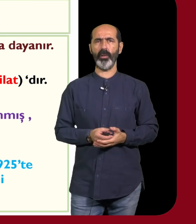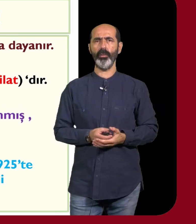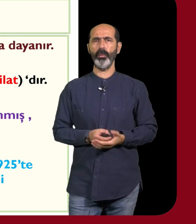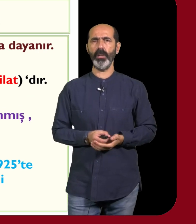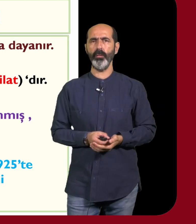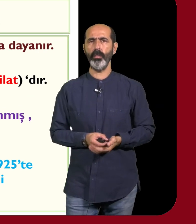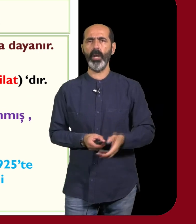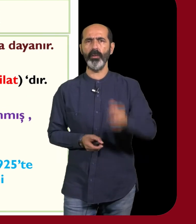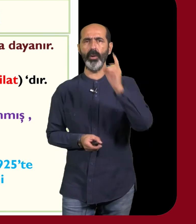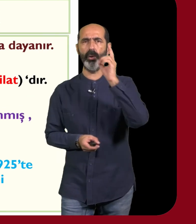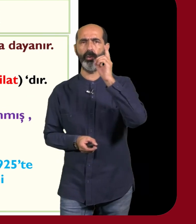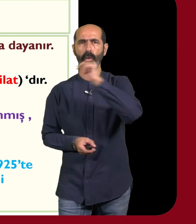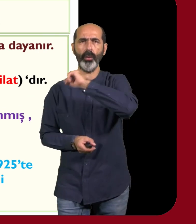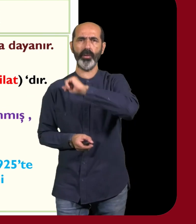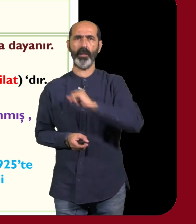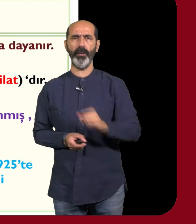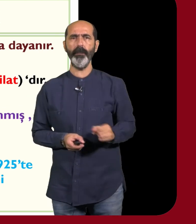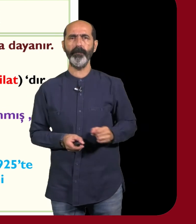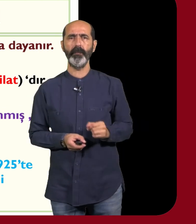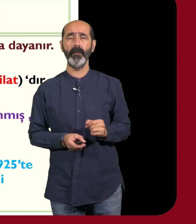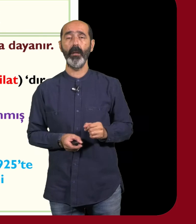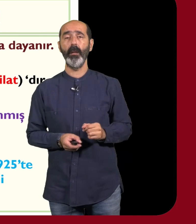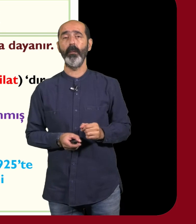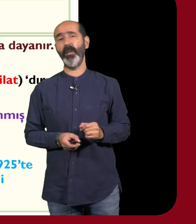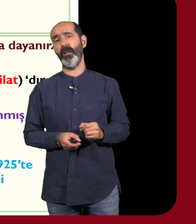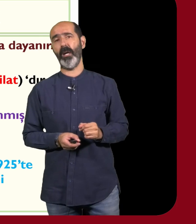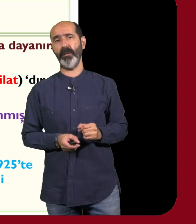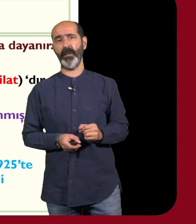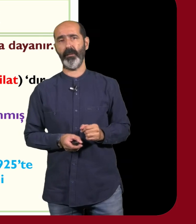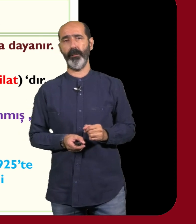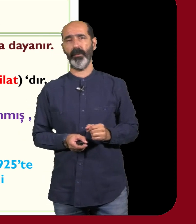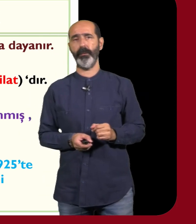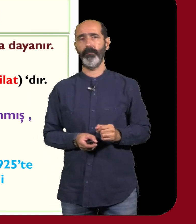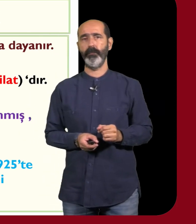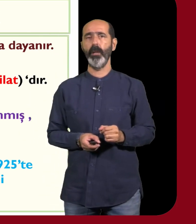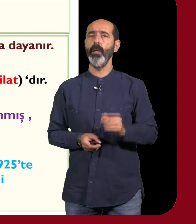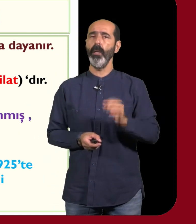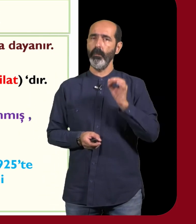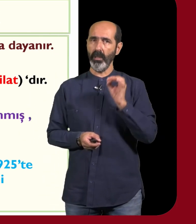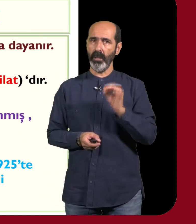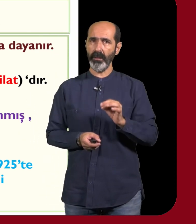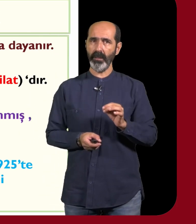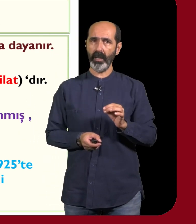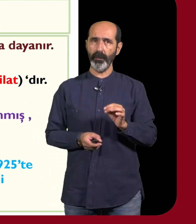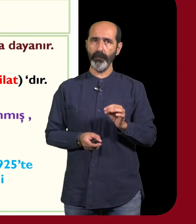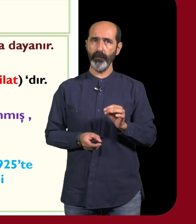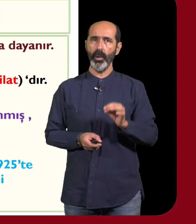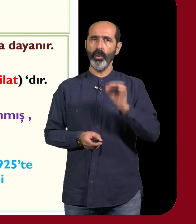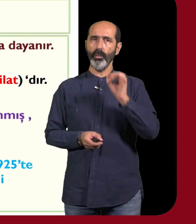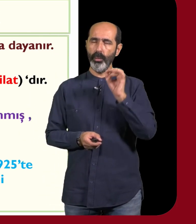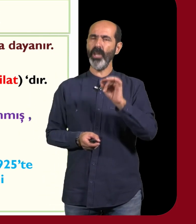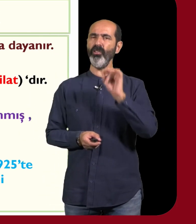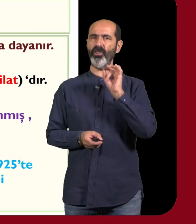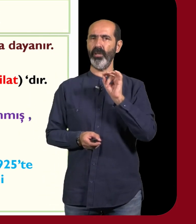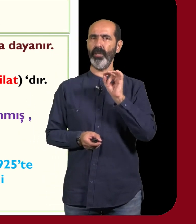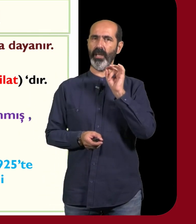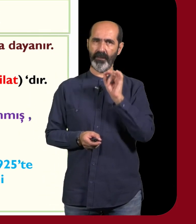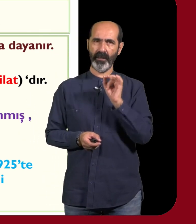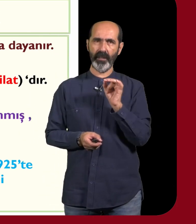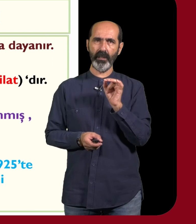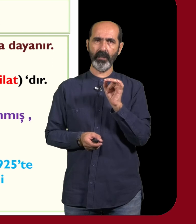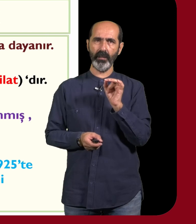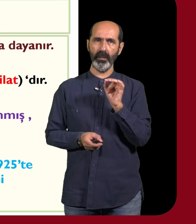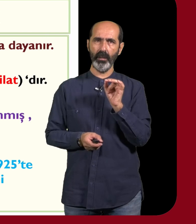arkadaşlar Türkler'in kullandığı son takvim miladi takvim dir Miladi takvim Güneş